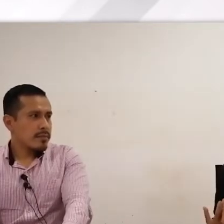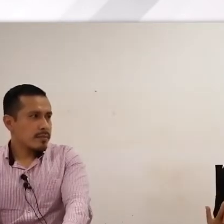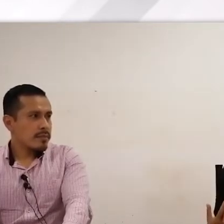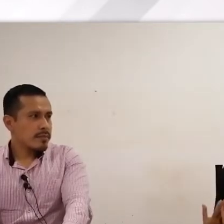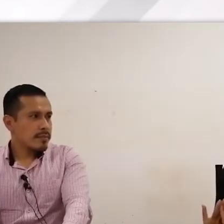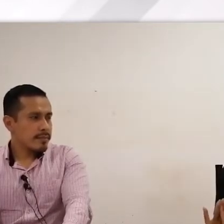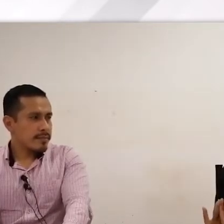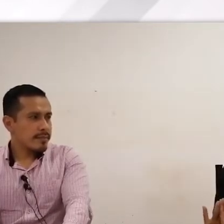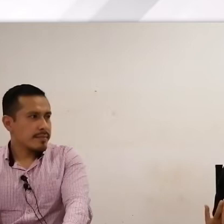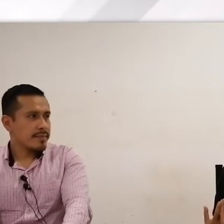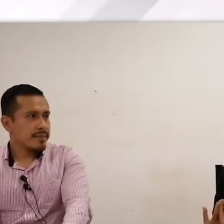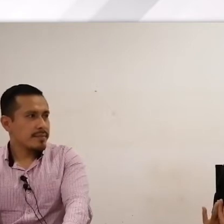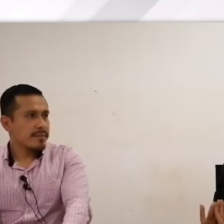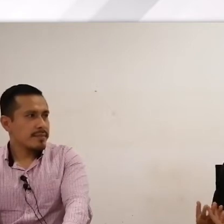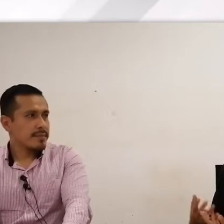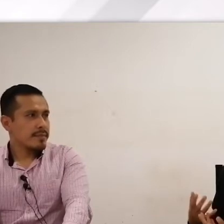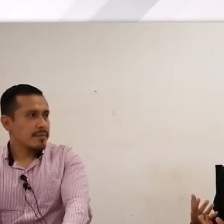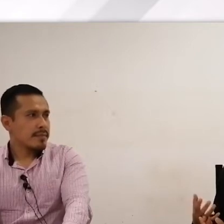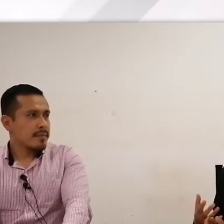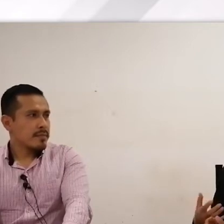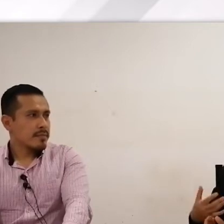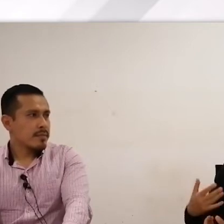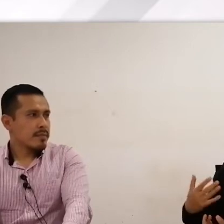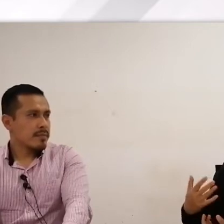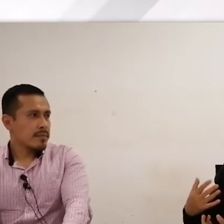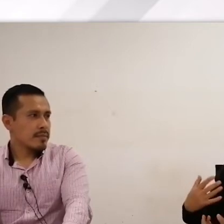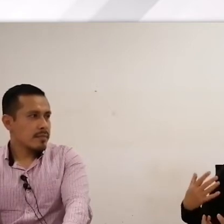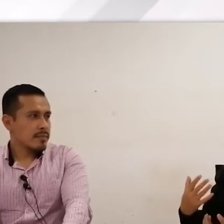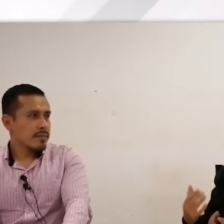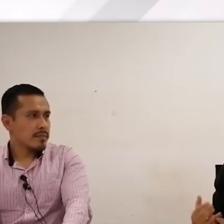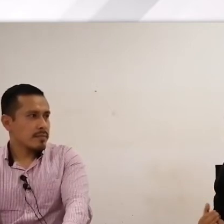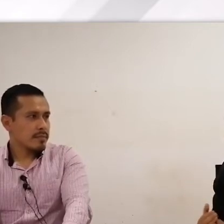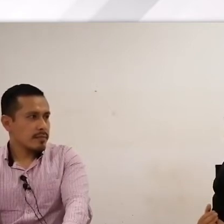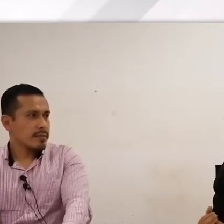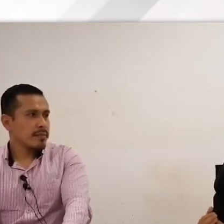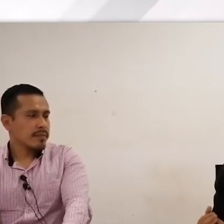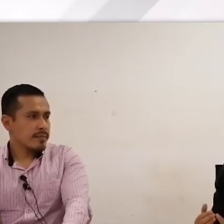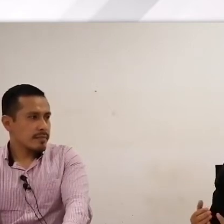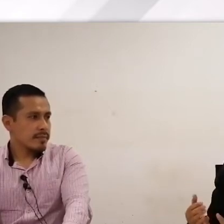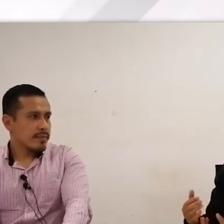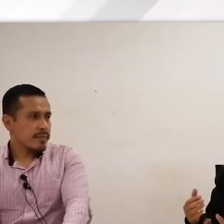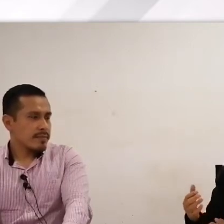es nuestra gran responsabilidad, pues suele uno entrar a la sobreprotección.